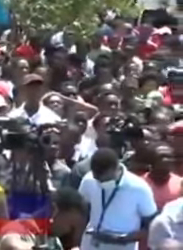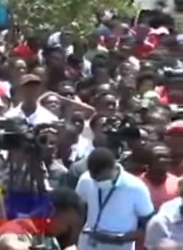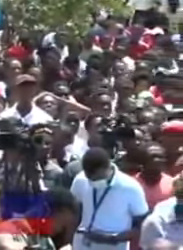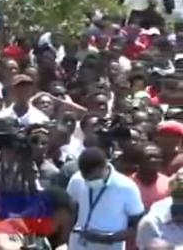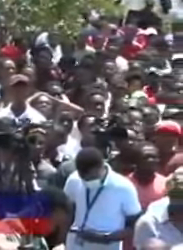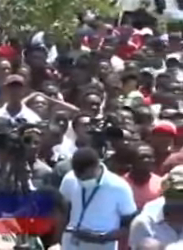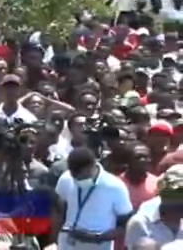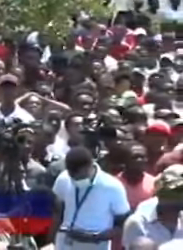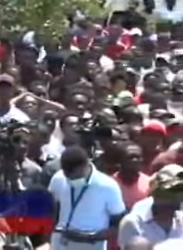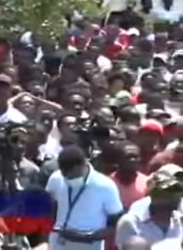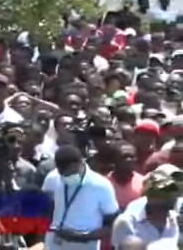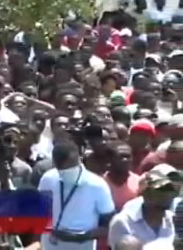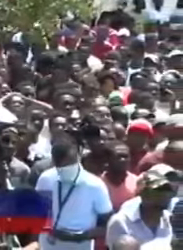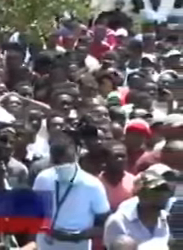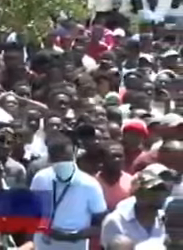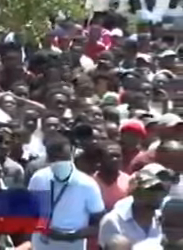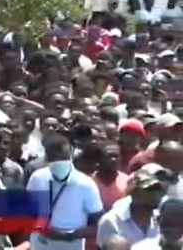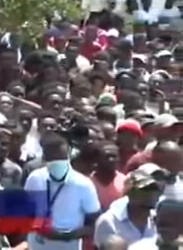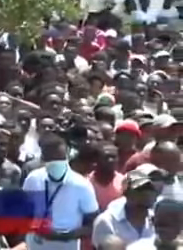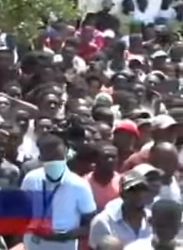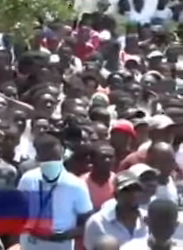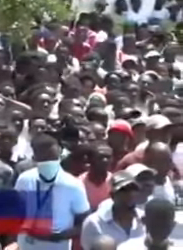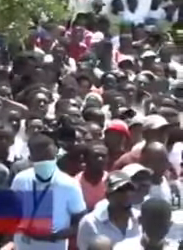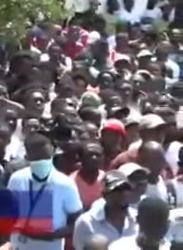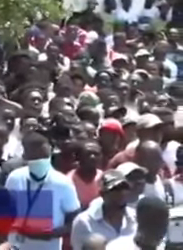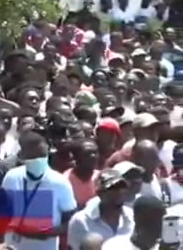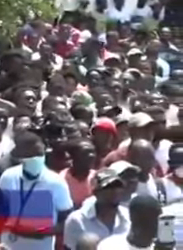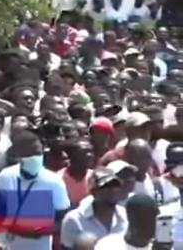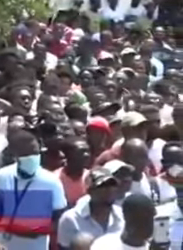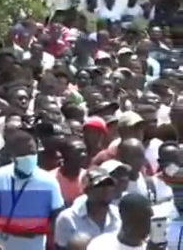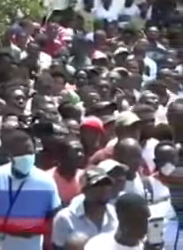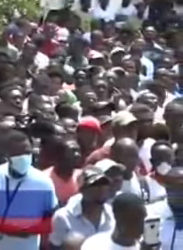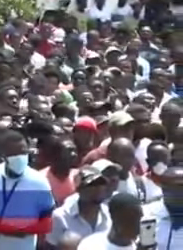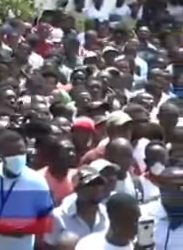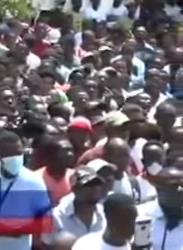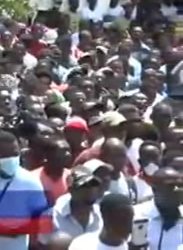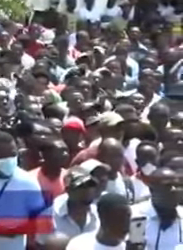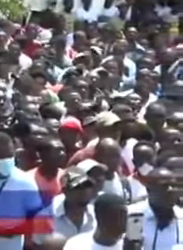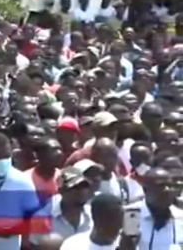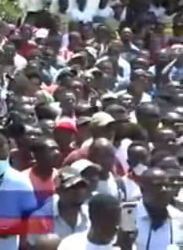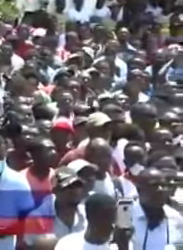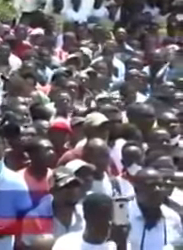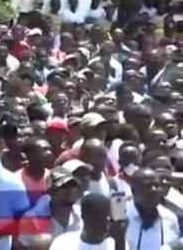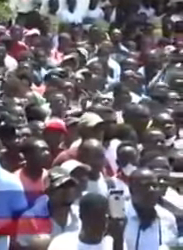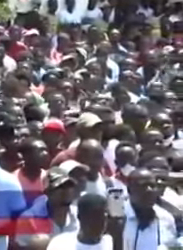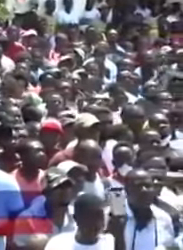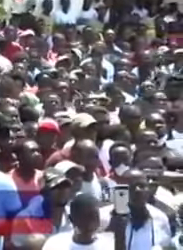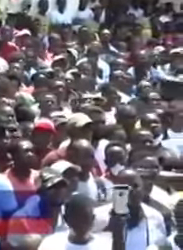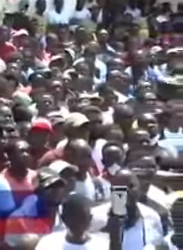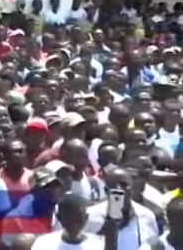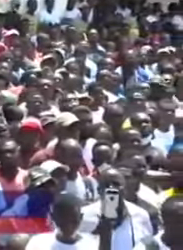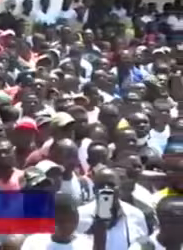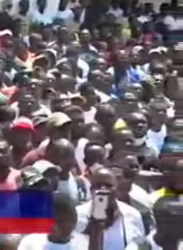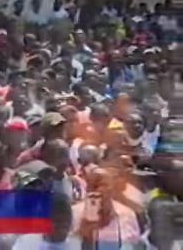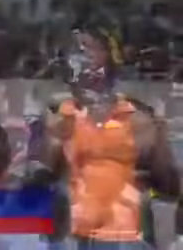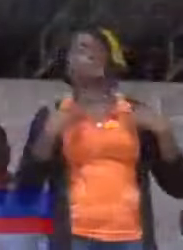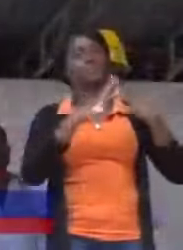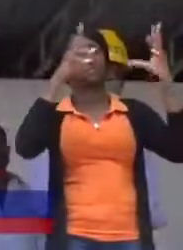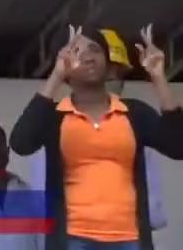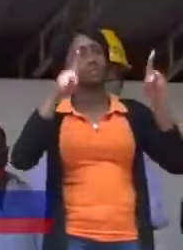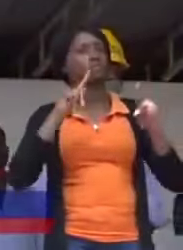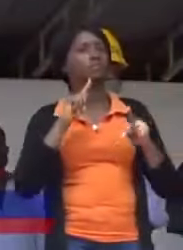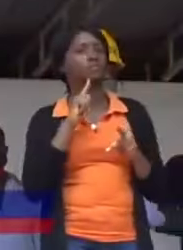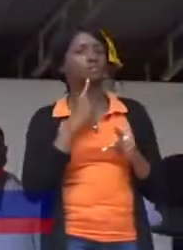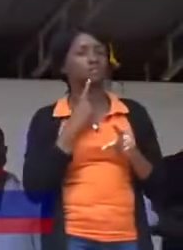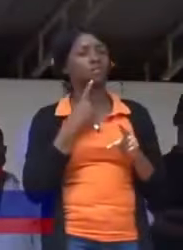qui moun. M'balez bien, moun sérieux, moun qui capable, parce que au cap charger moun sérieux la donne, au